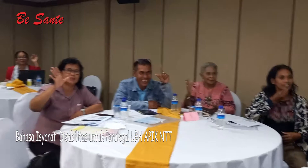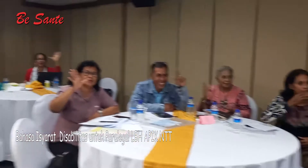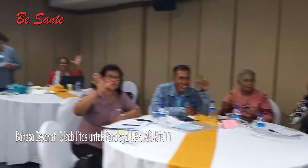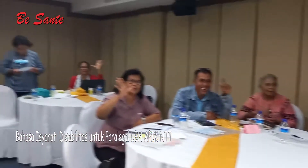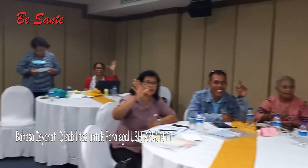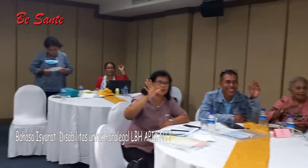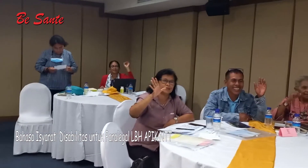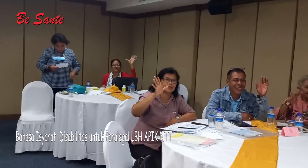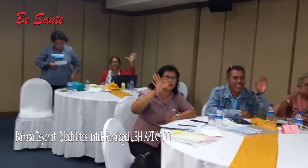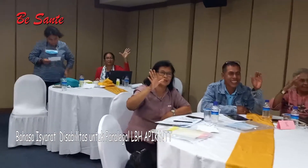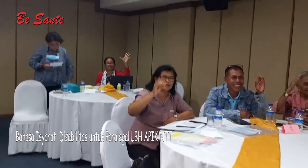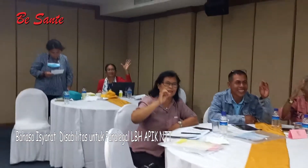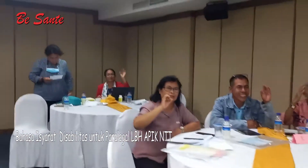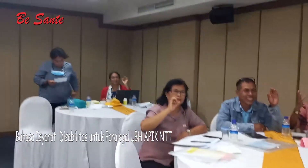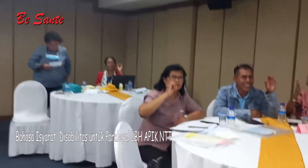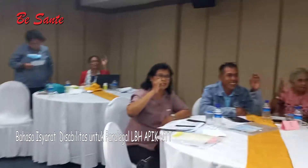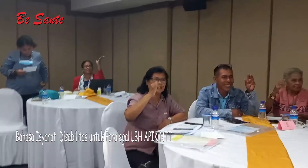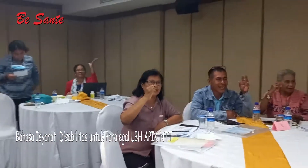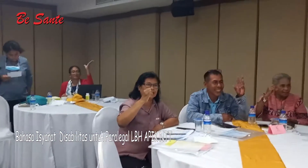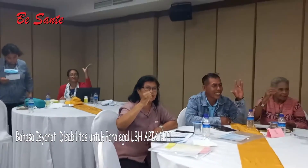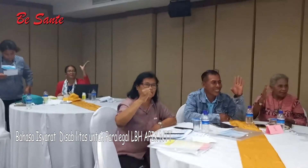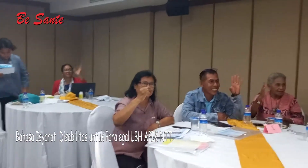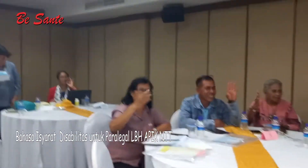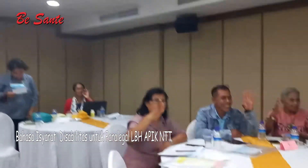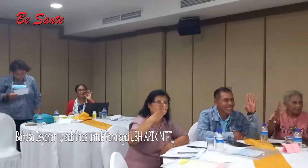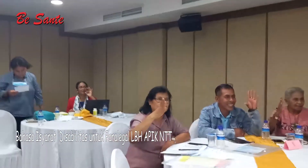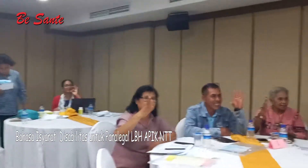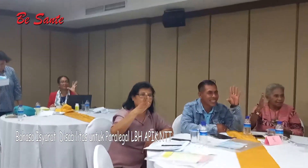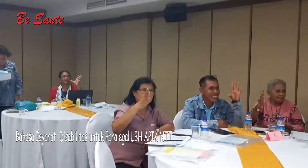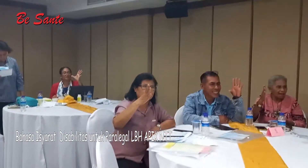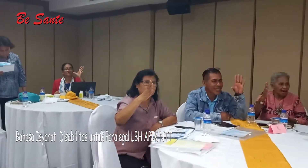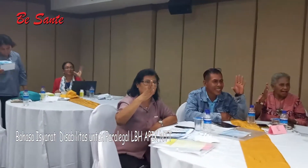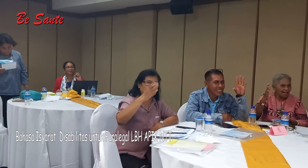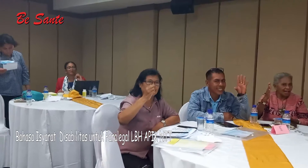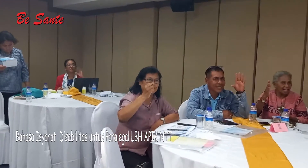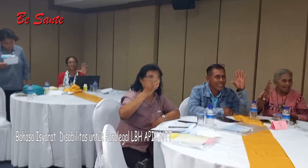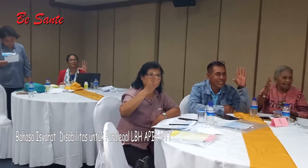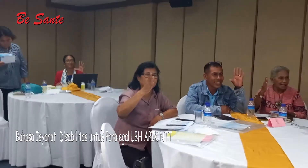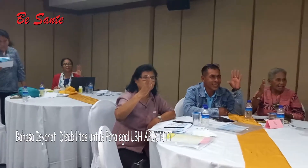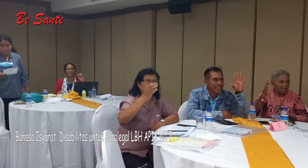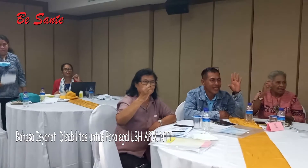Siang. Siang. Bukan begini ya, begini. Rata nih. Siang. Bukan begini.